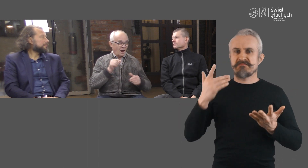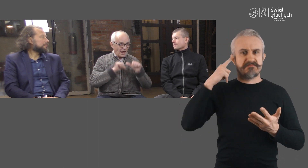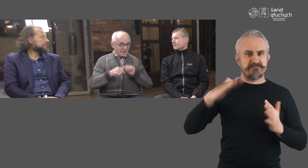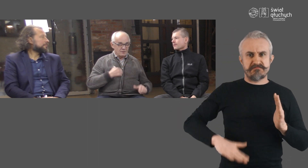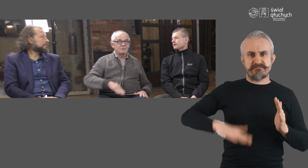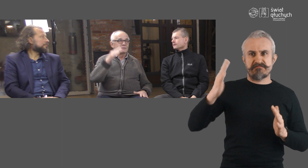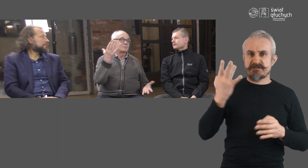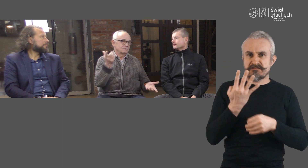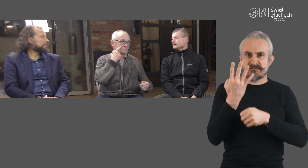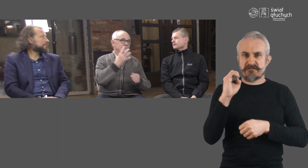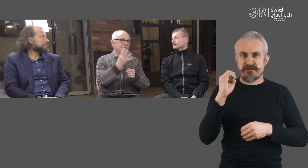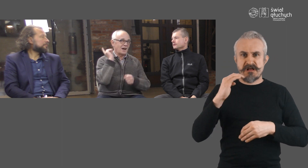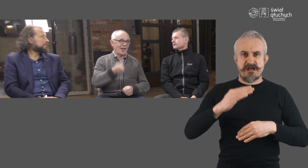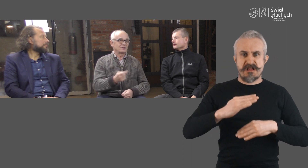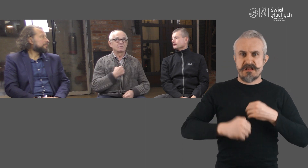1974